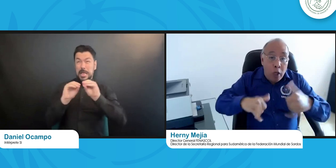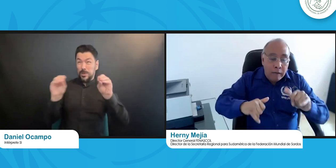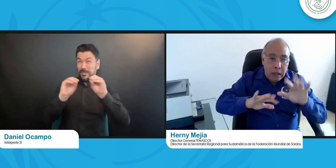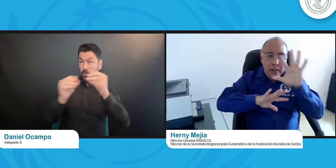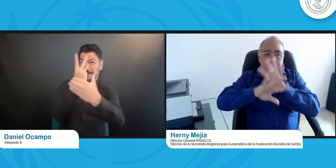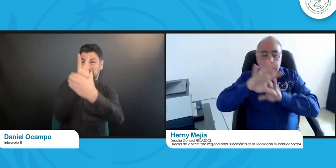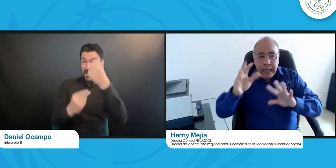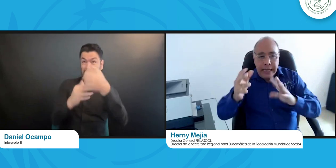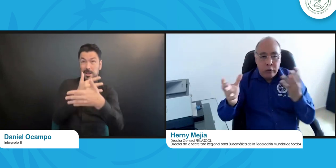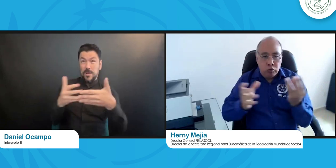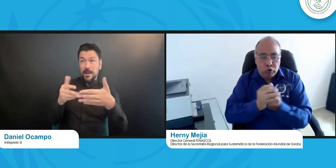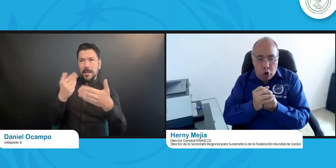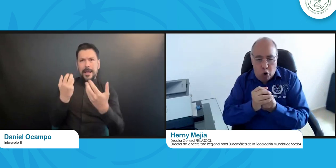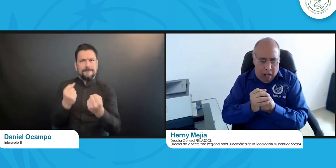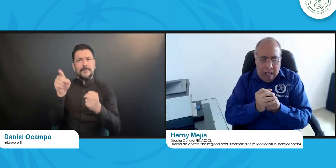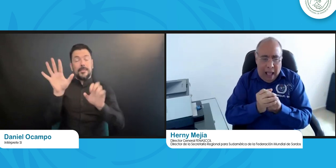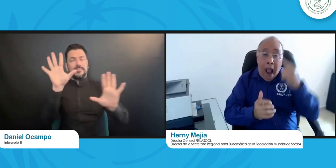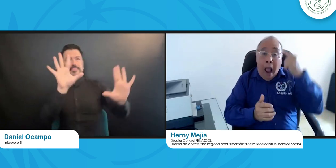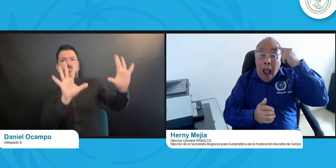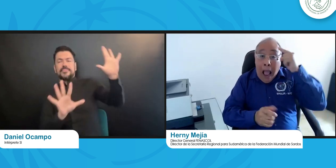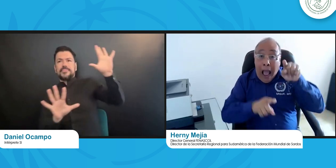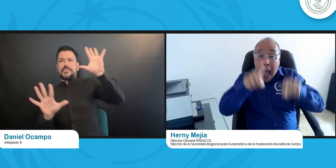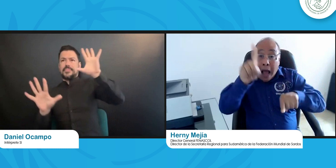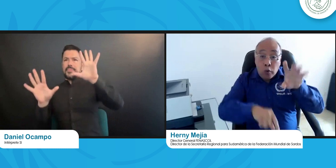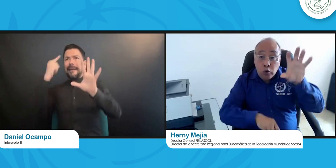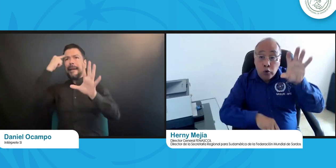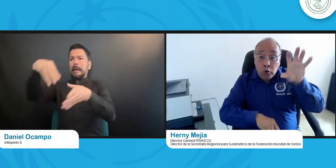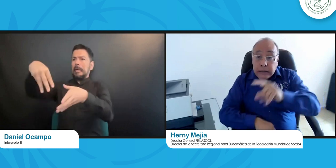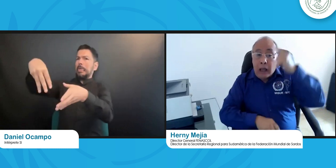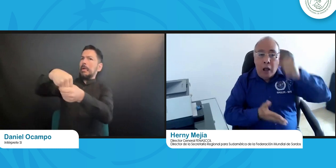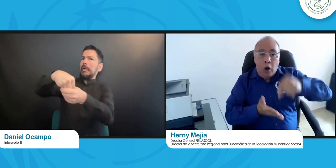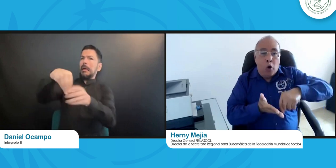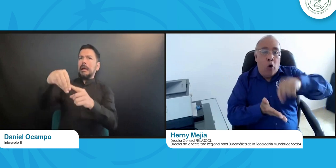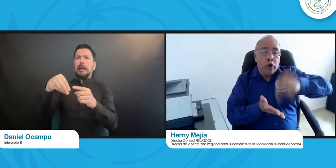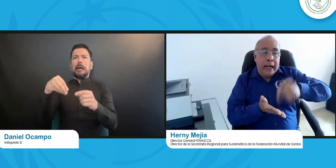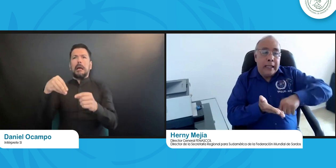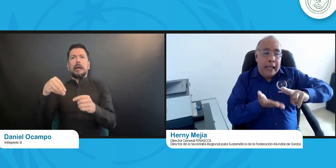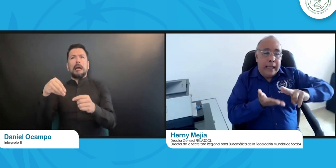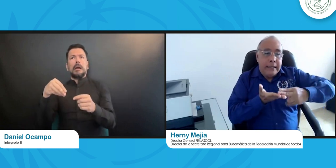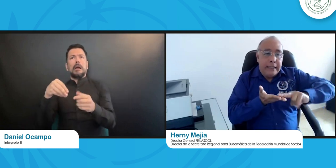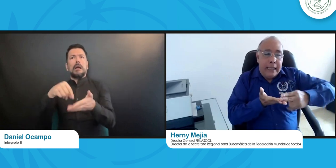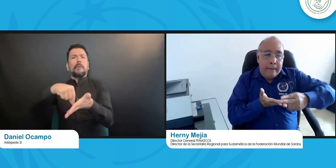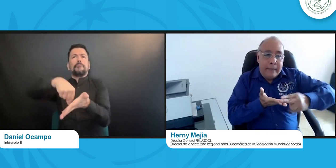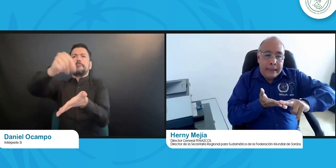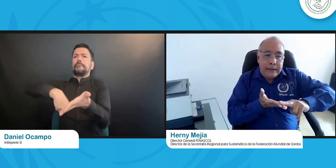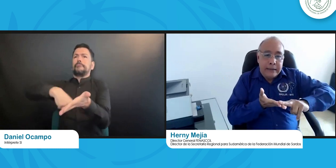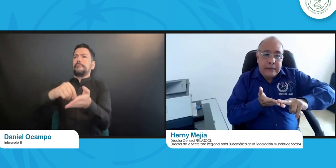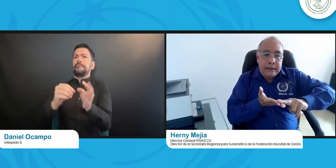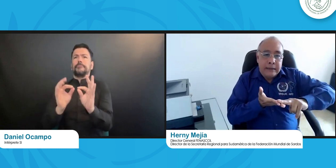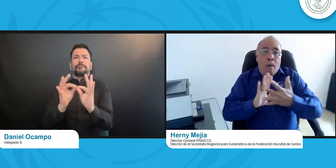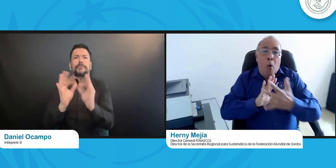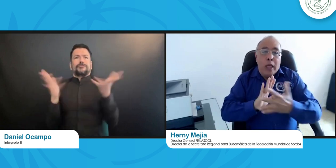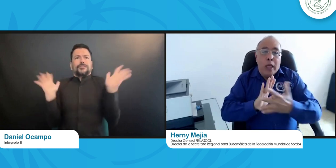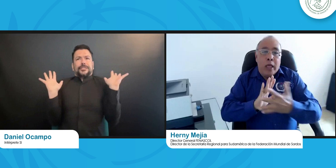educación bilingüe y es esa confusión constante acerca de la inclusión. En algunos países creen que